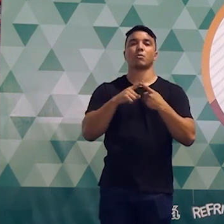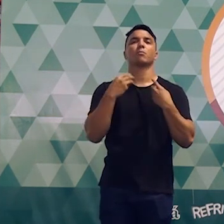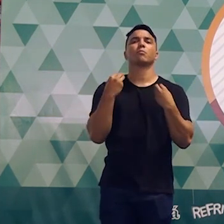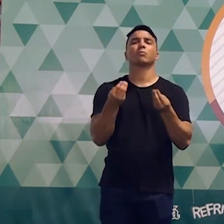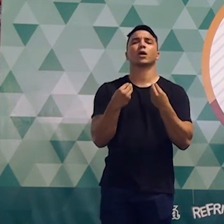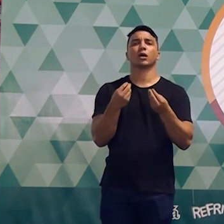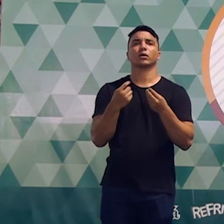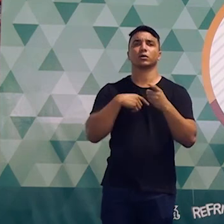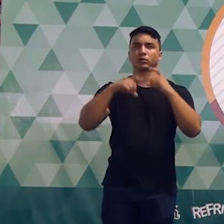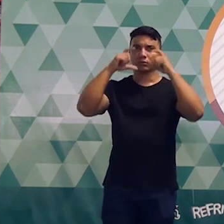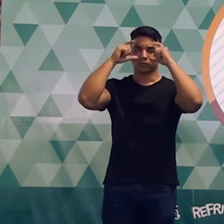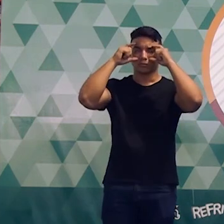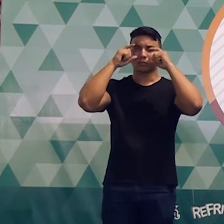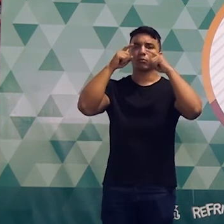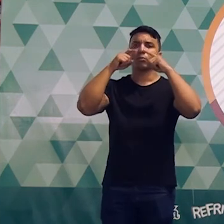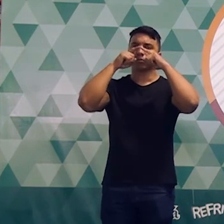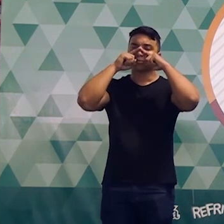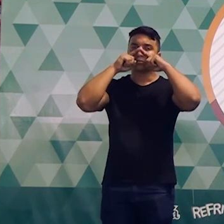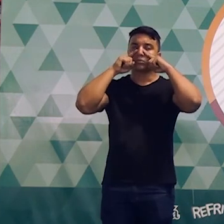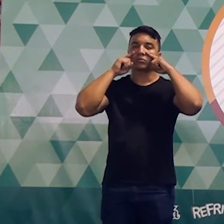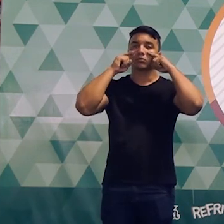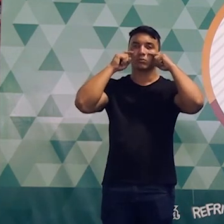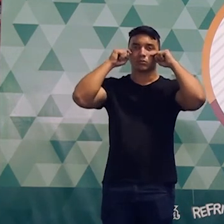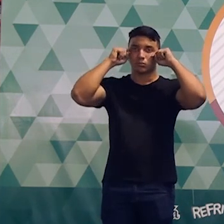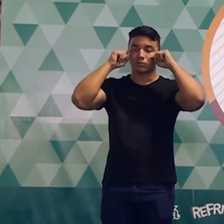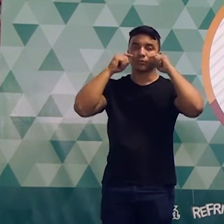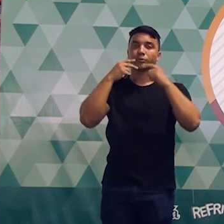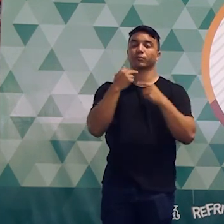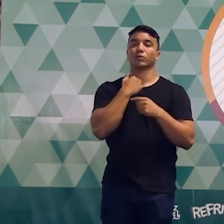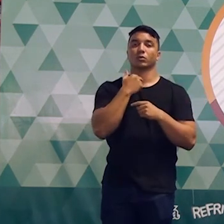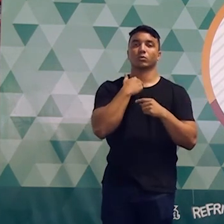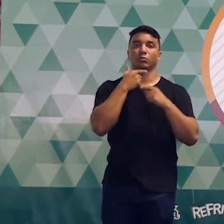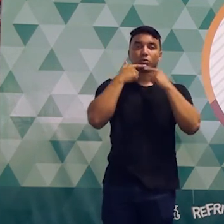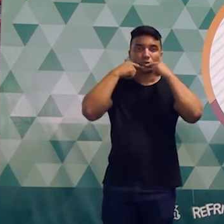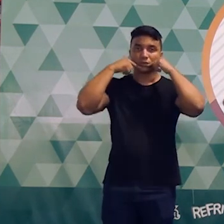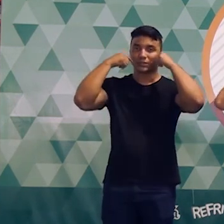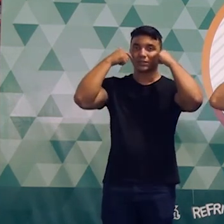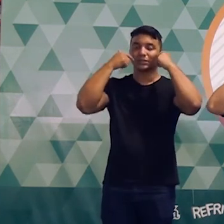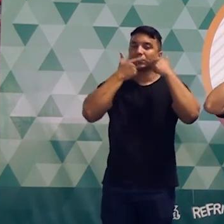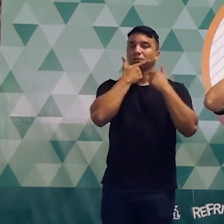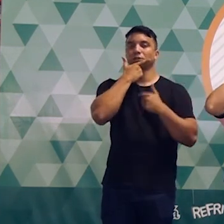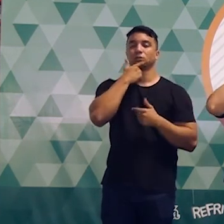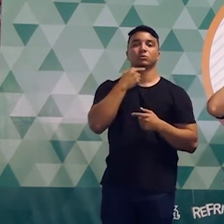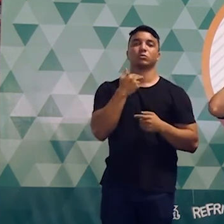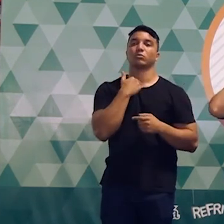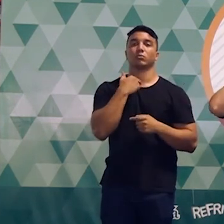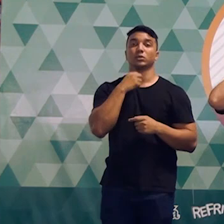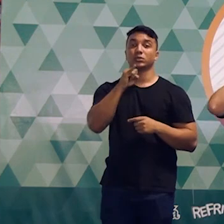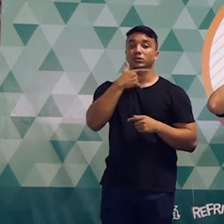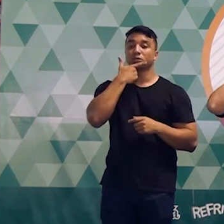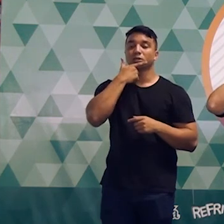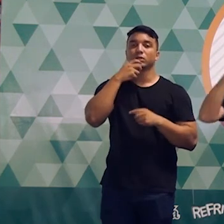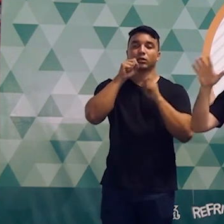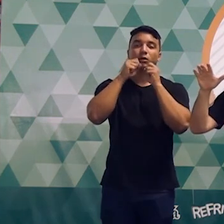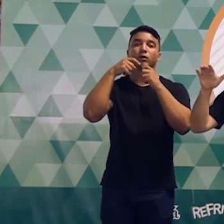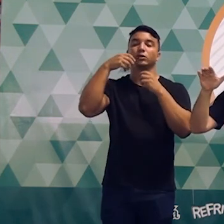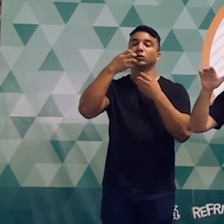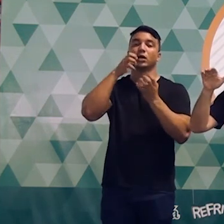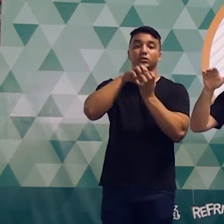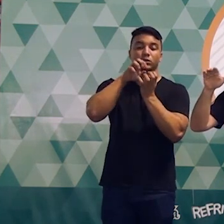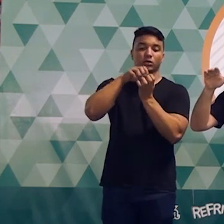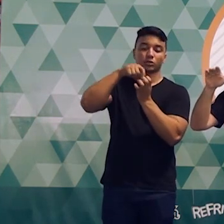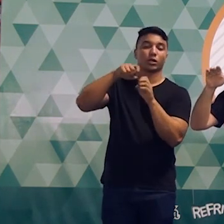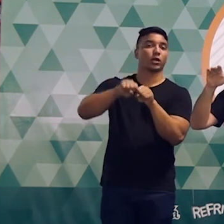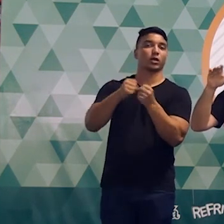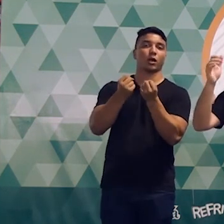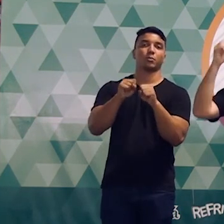que o cara fecha até aqui? Porque você não pode sorrir em menos 70 graus. Porque se você sorrir, seus dentes quebram. Entendeu